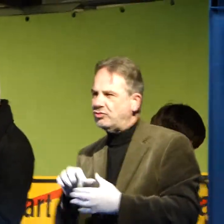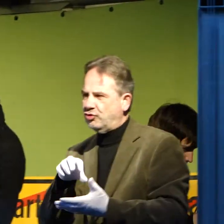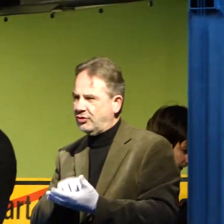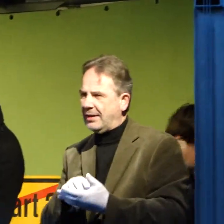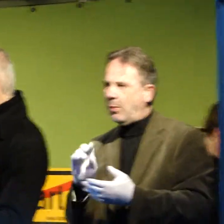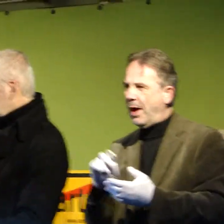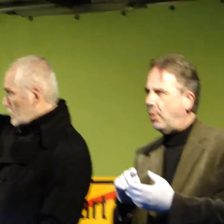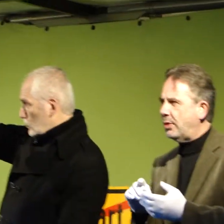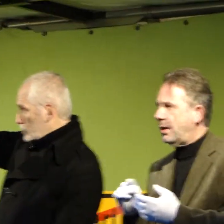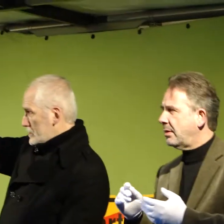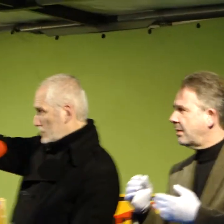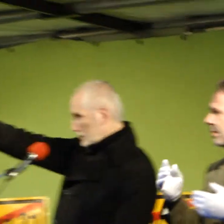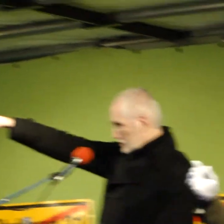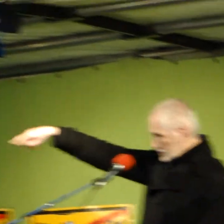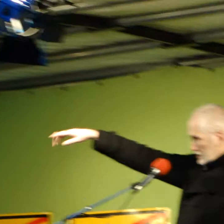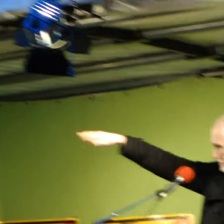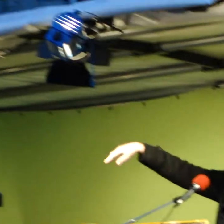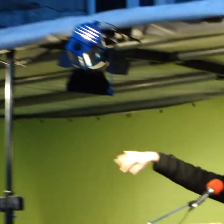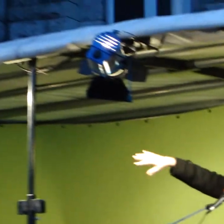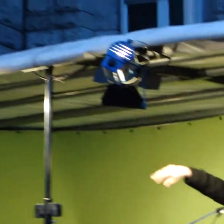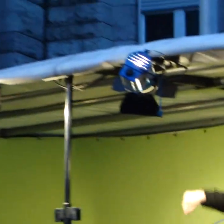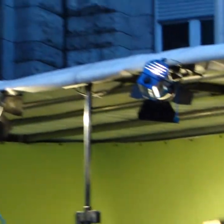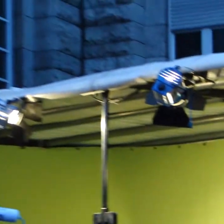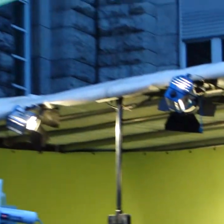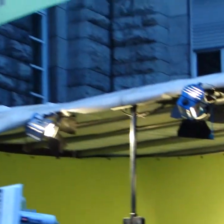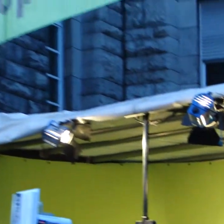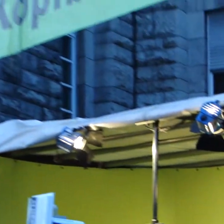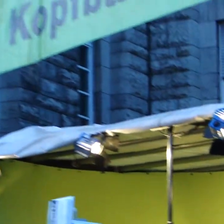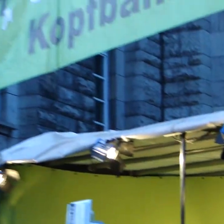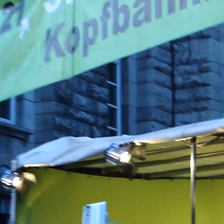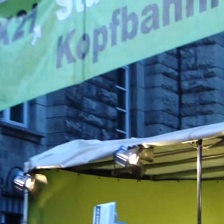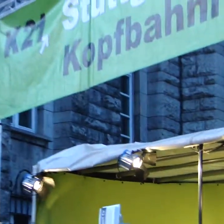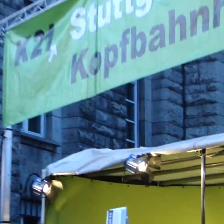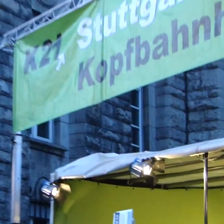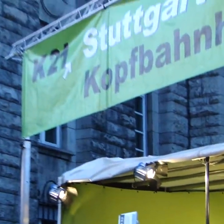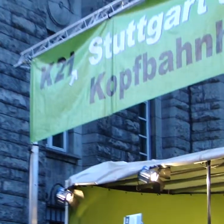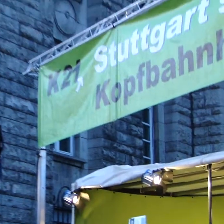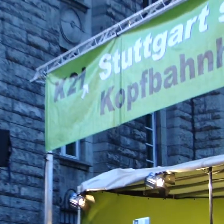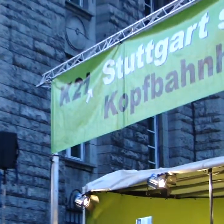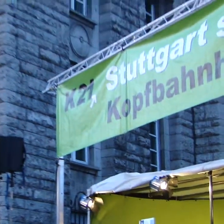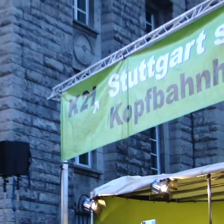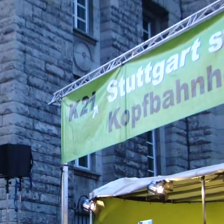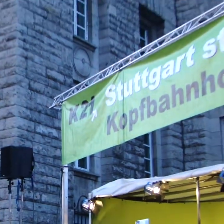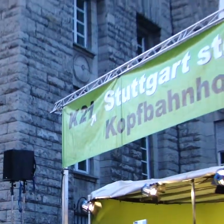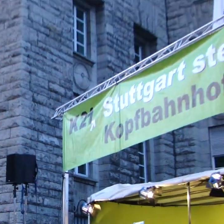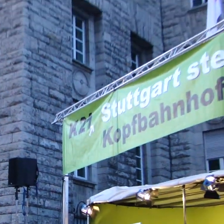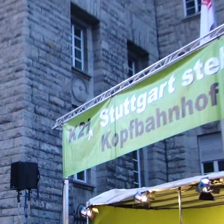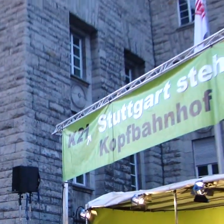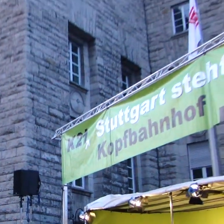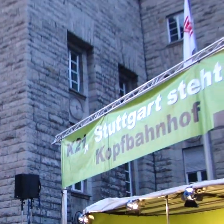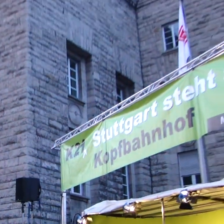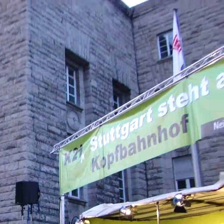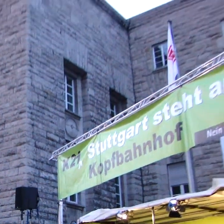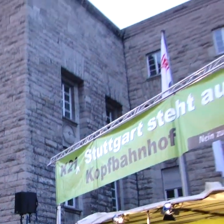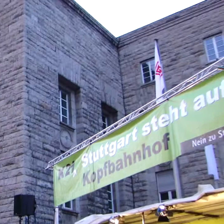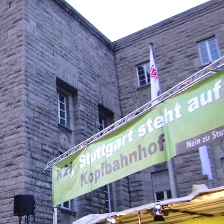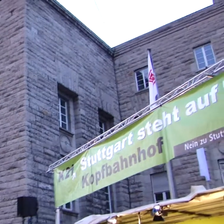Schalterhallen, hier haben Sie die große und ein bisschen weiter nach Norden dann die kleine